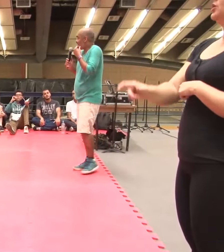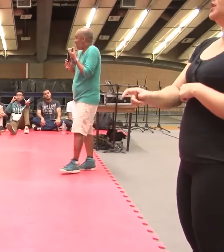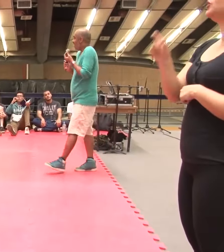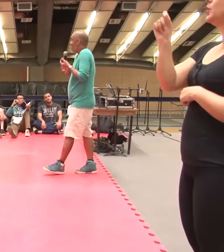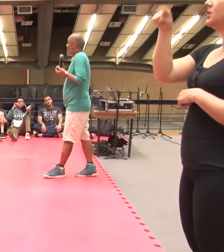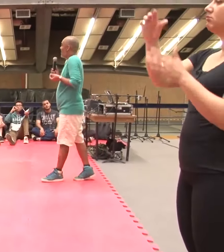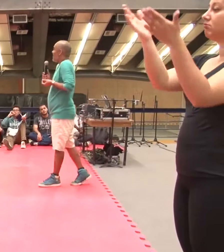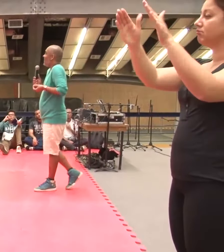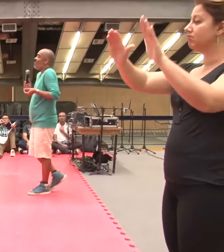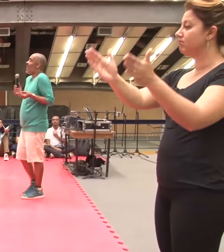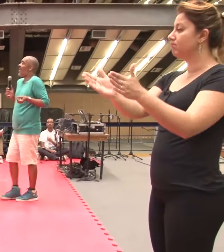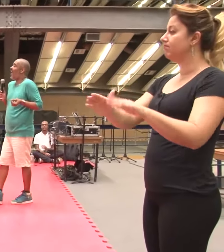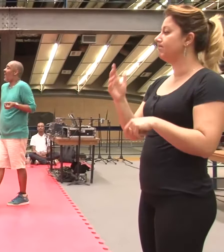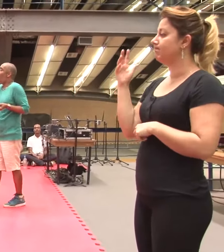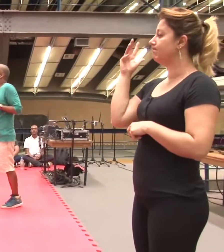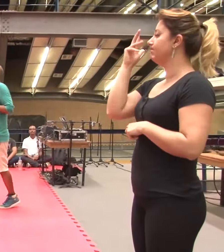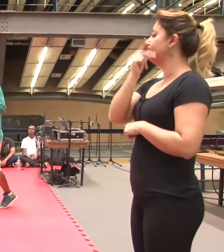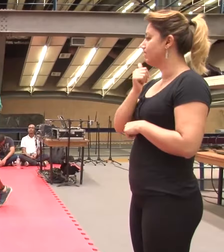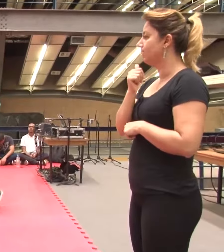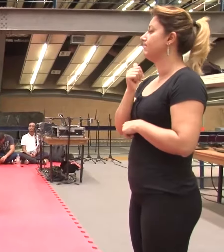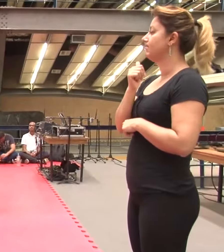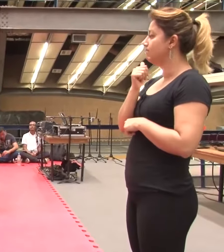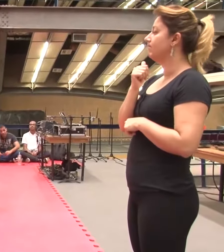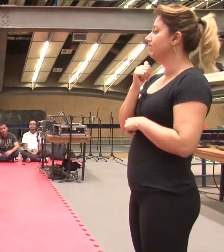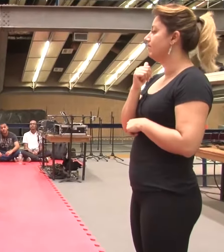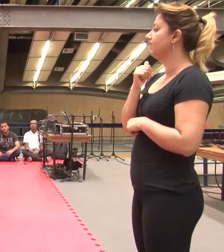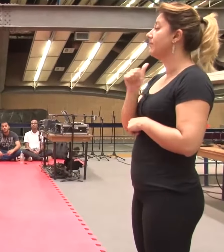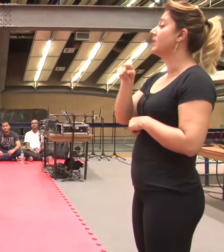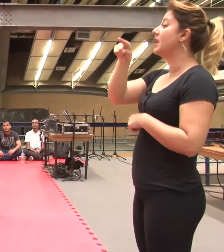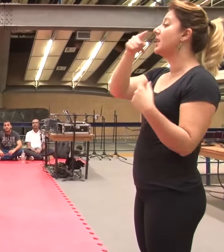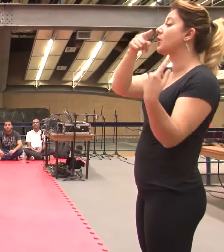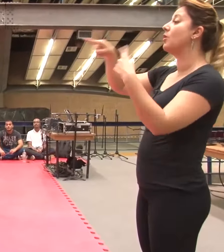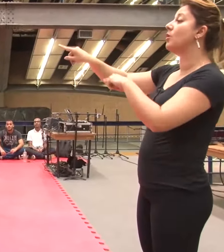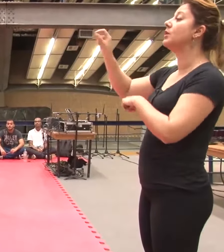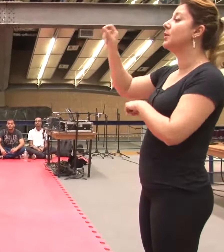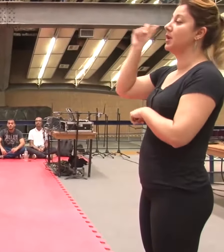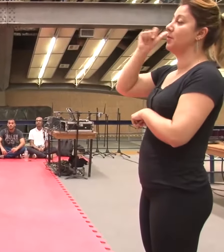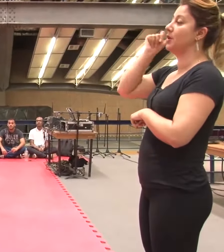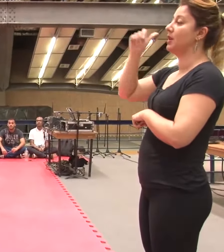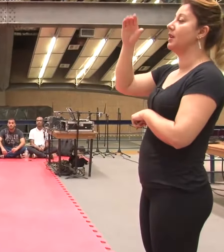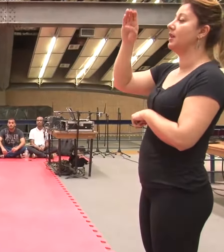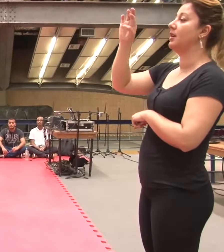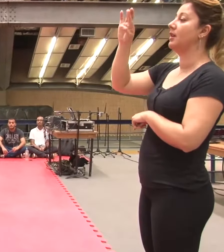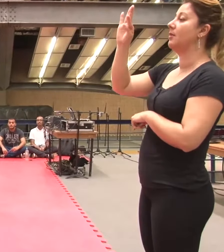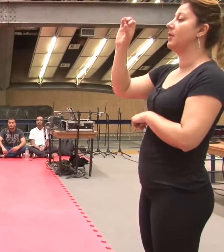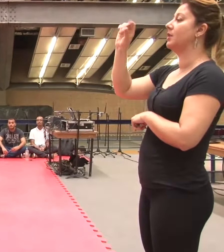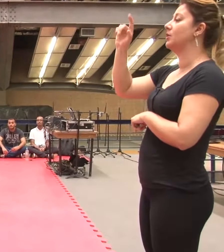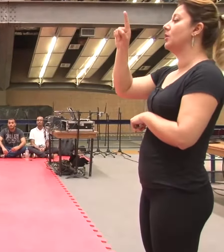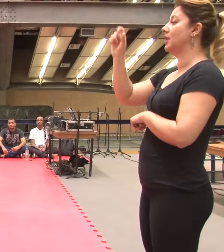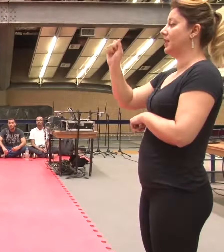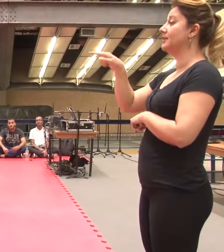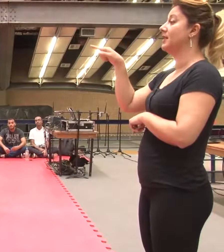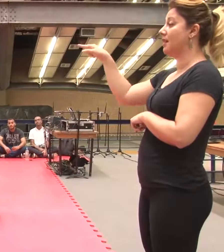teoricamente, para ser essa que não é. Ela é a anti-Bertoleza. Tudo que a Bertoleza tem